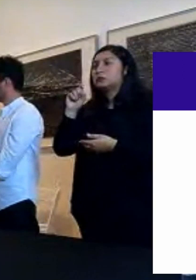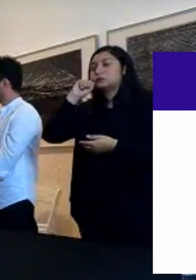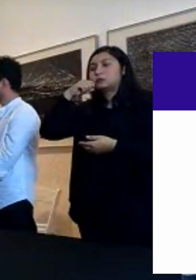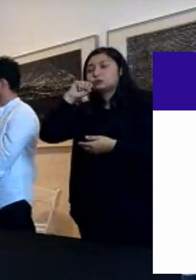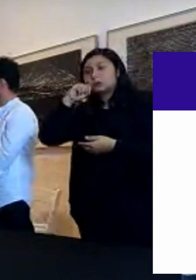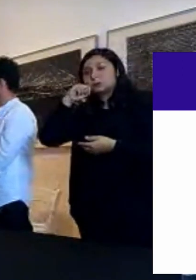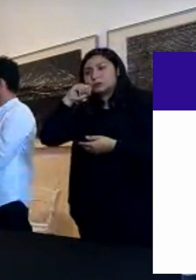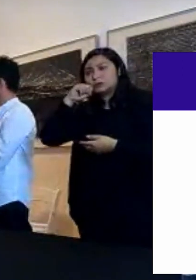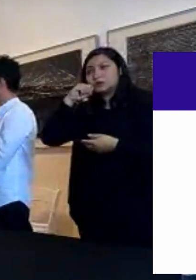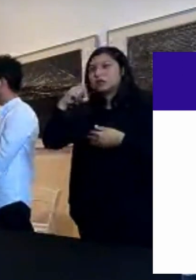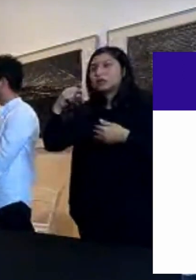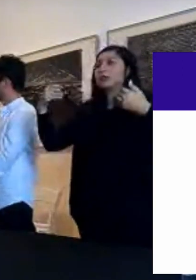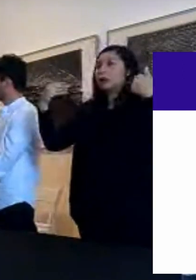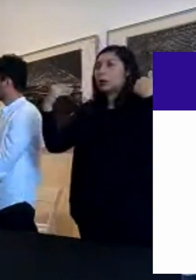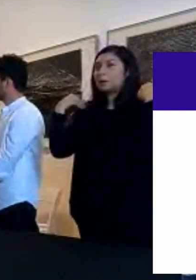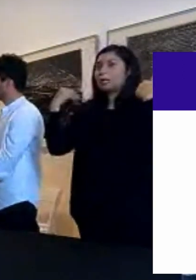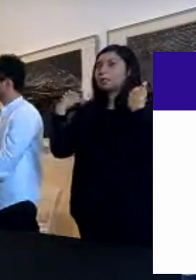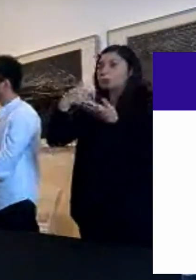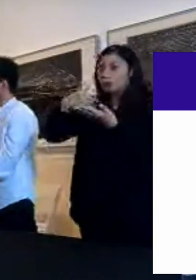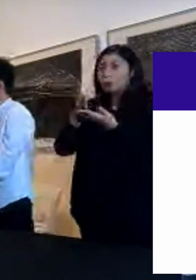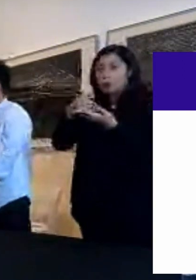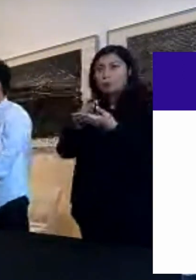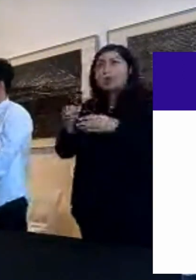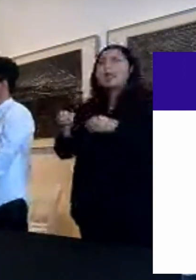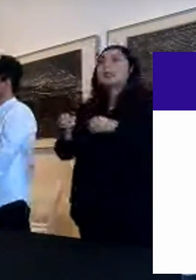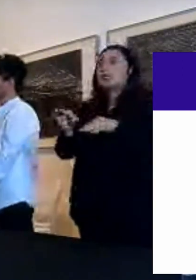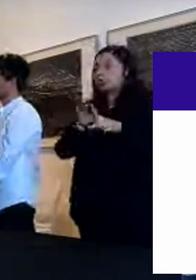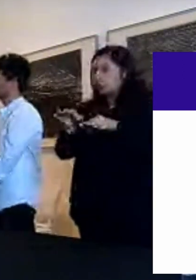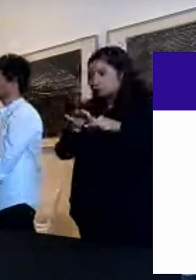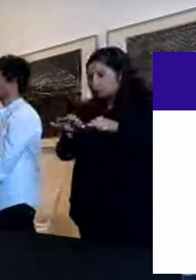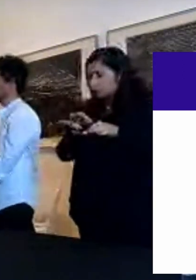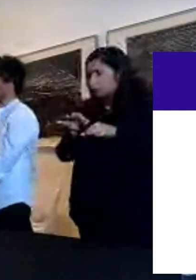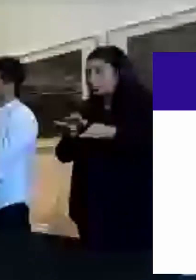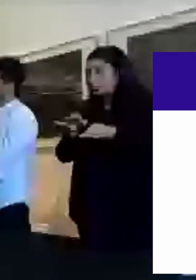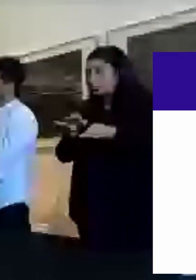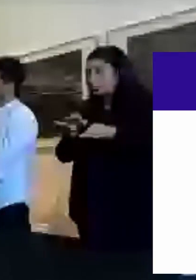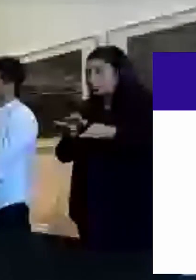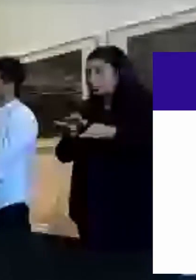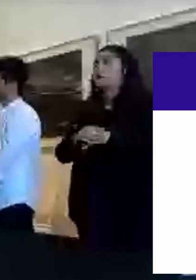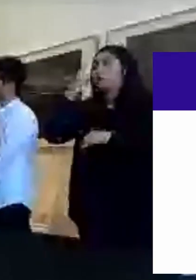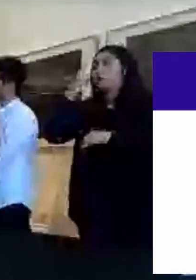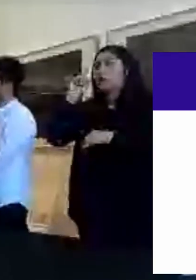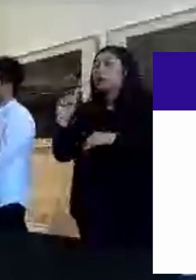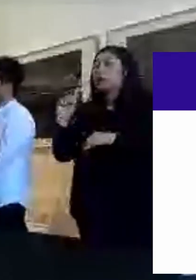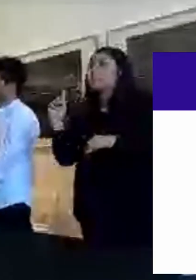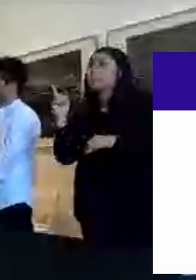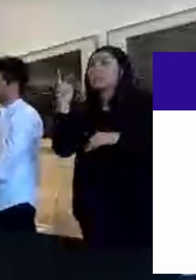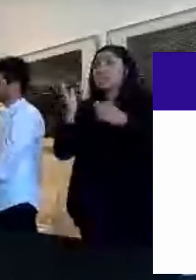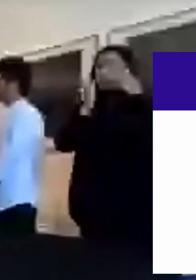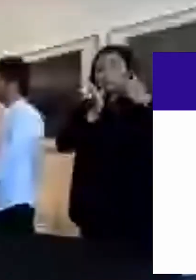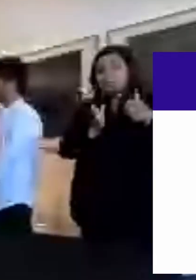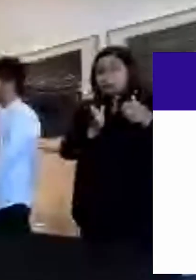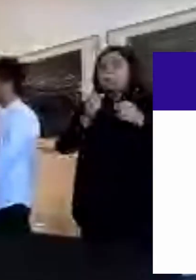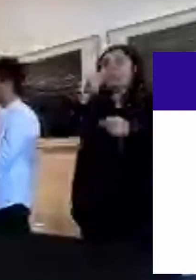como de plan de gestión, que no termina de ser un plan de gestión. Pero obviamente es el impulso primero que tiene uno